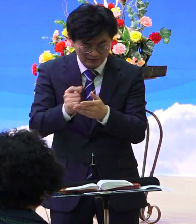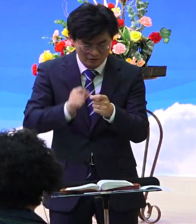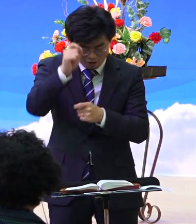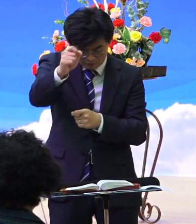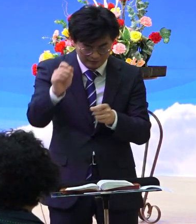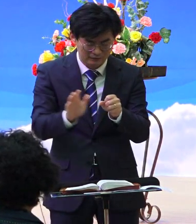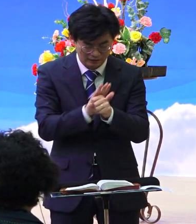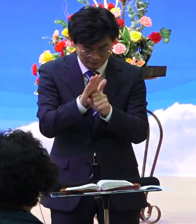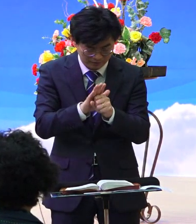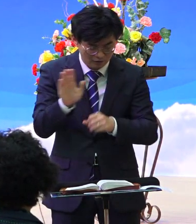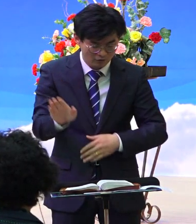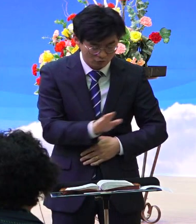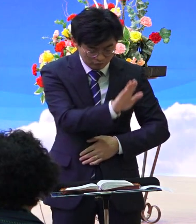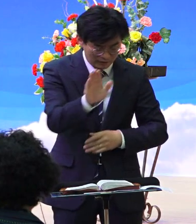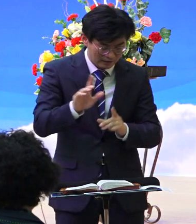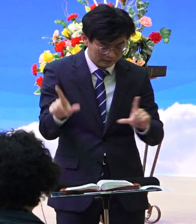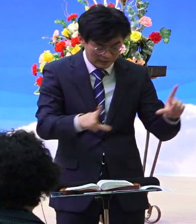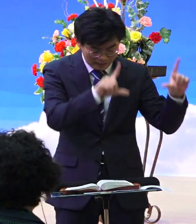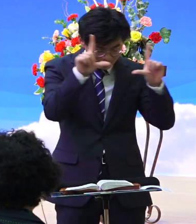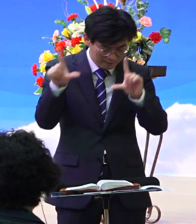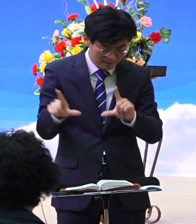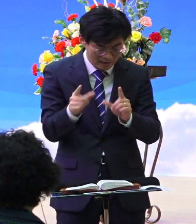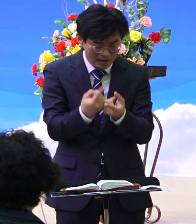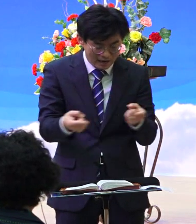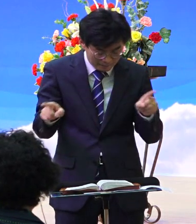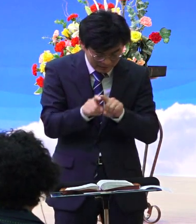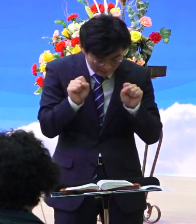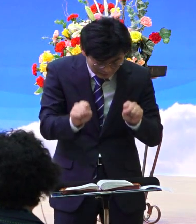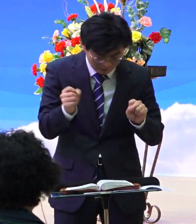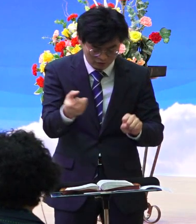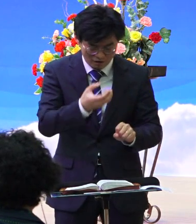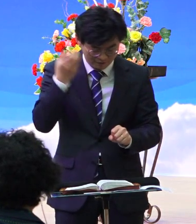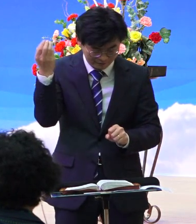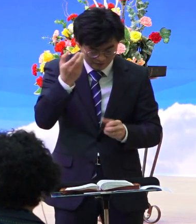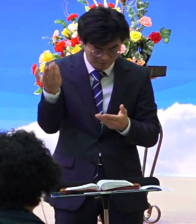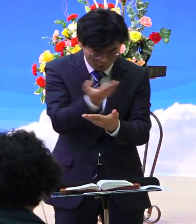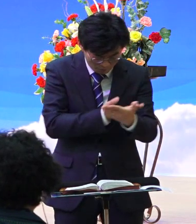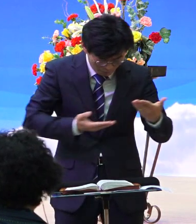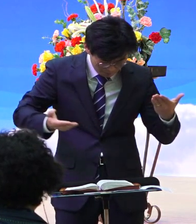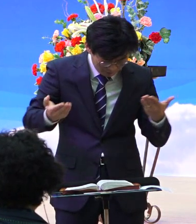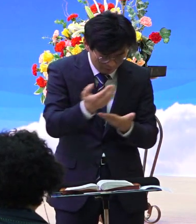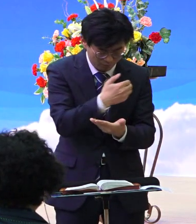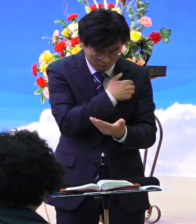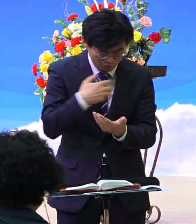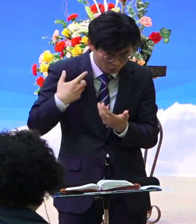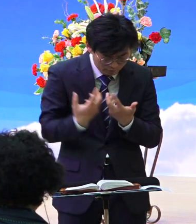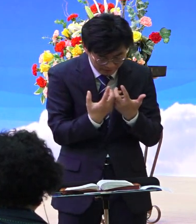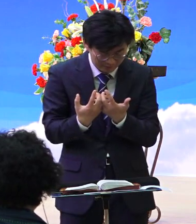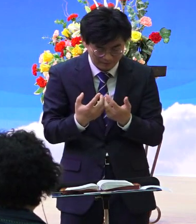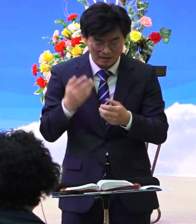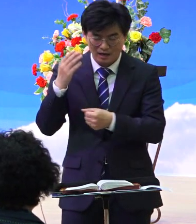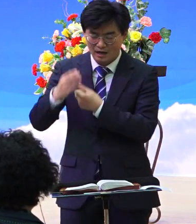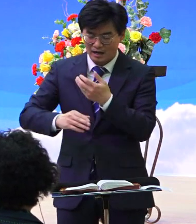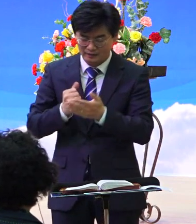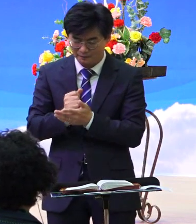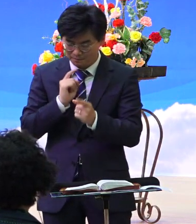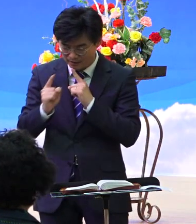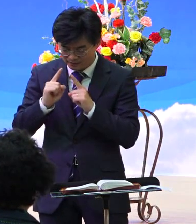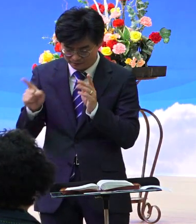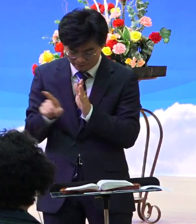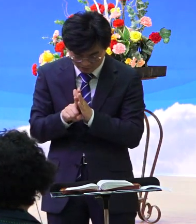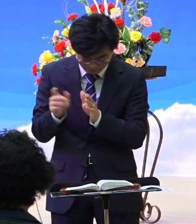사랑하심과 우리의 삶에 함께 하시는 성령님의 교통하심과 충만하심이 하나님의 말씀을